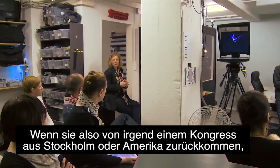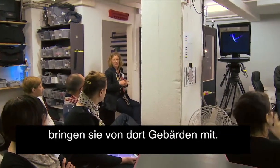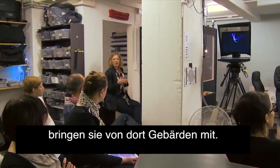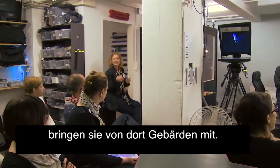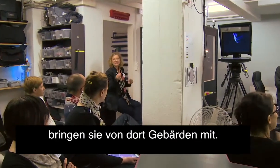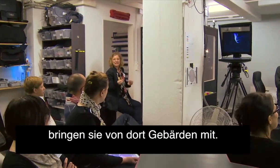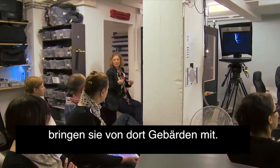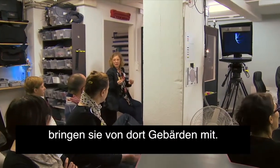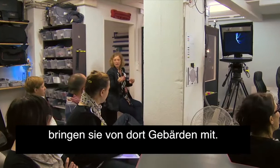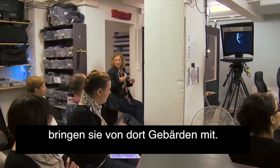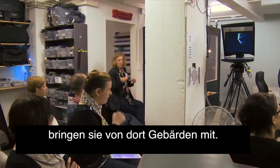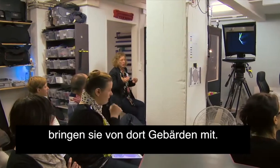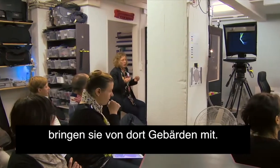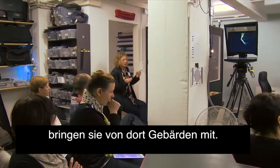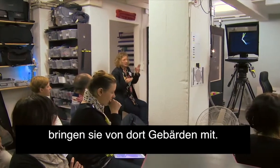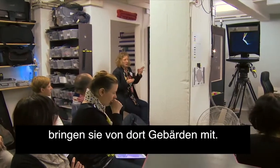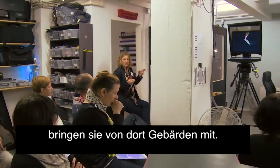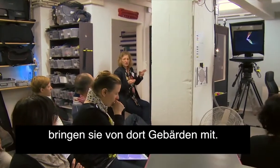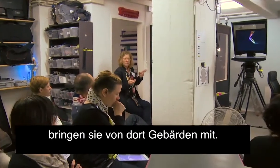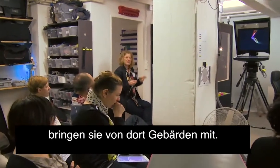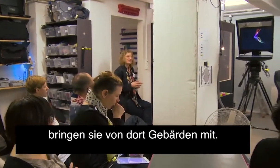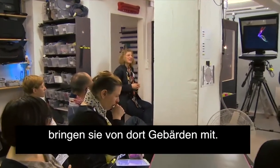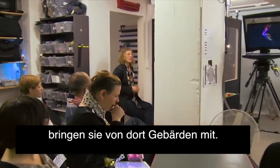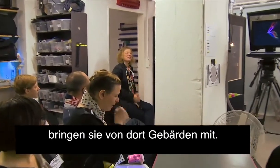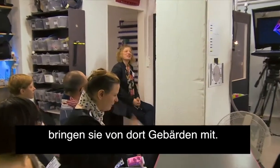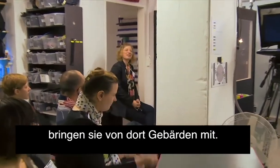mit Anglizismen oder so. Und das Danko ist dann in der